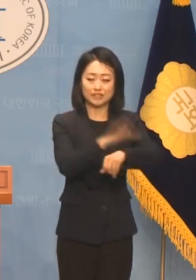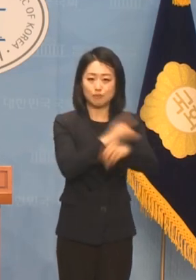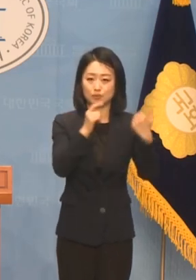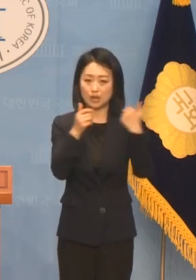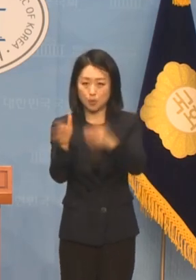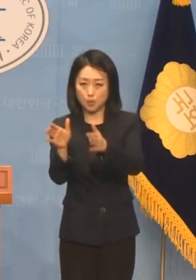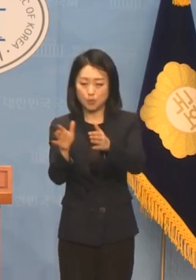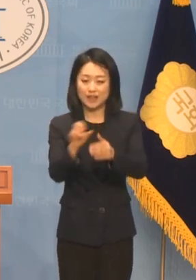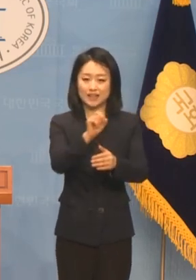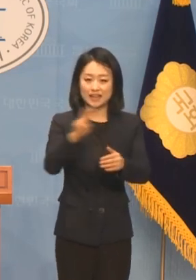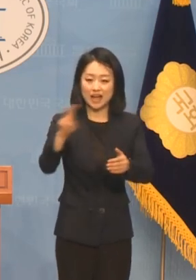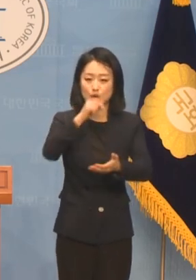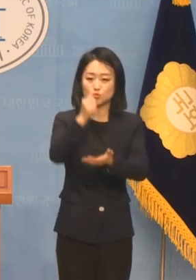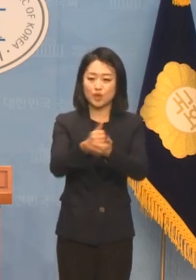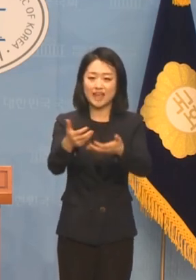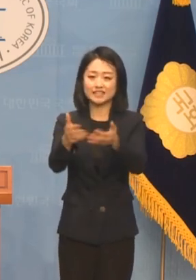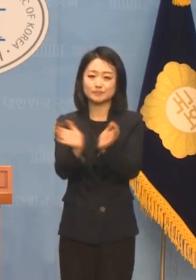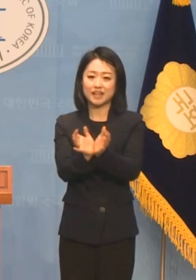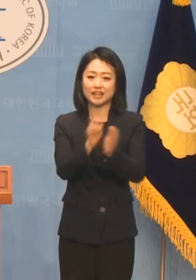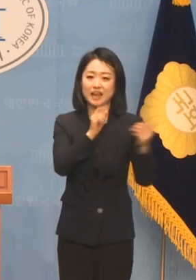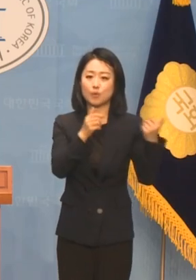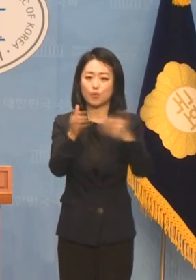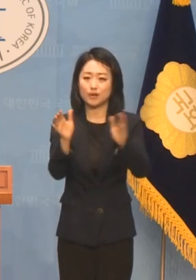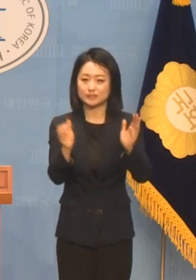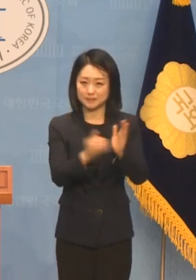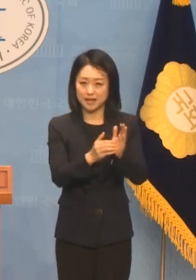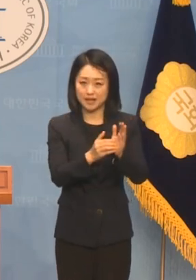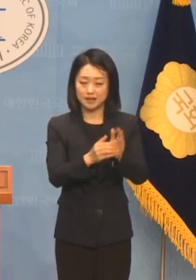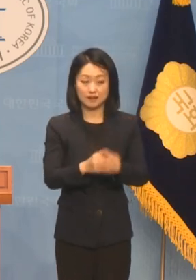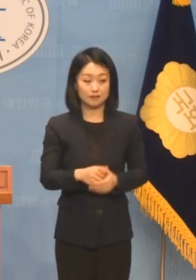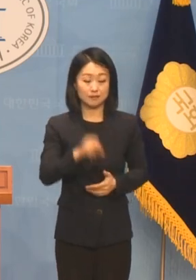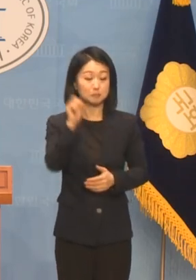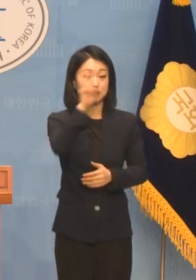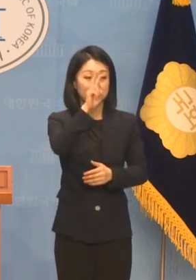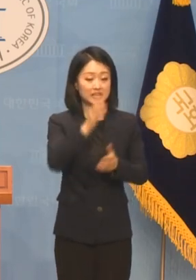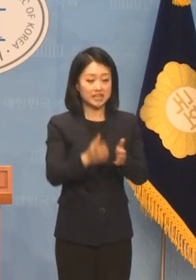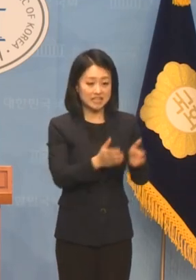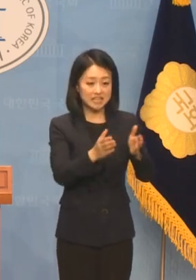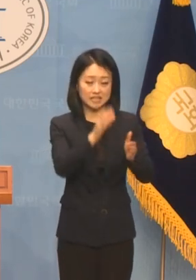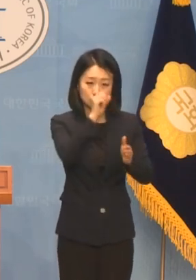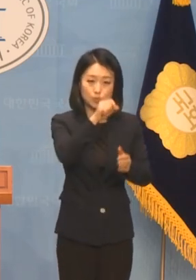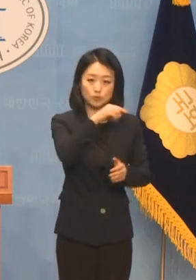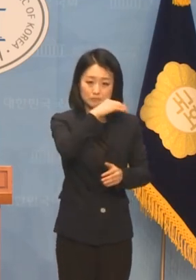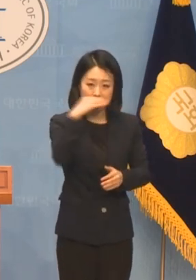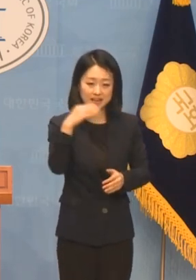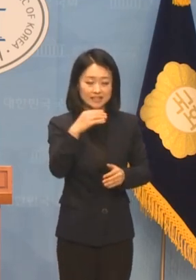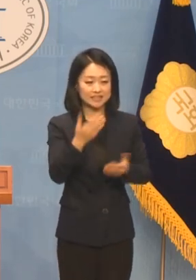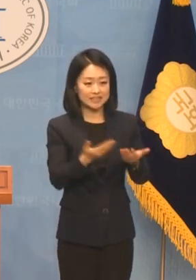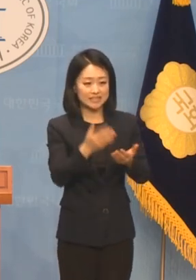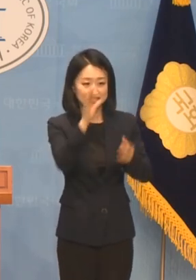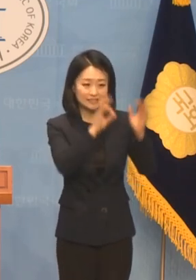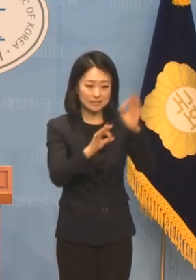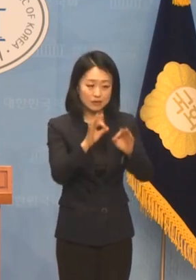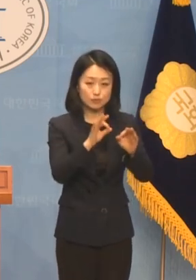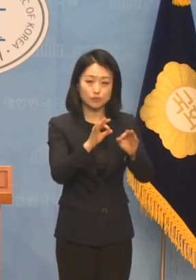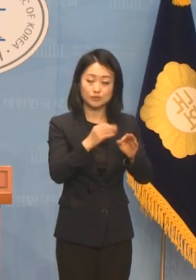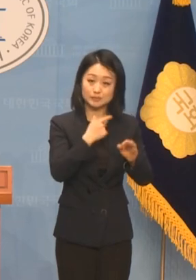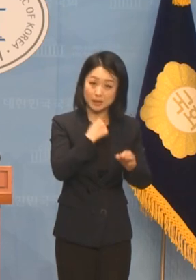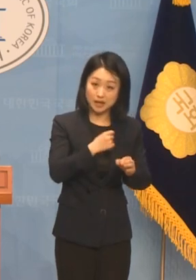범죄 집단 취급했습니다. 이제 와서 길을 찾겠다 하니 어디서 뭘 하려고 합니까?